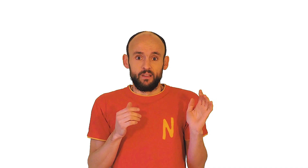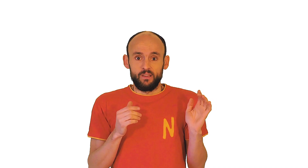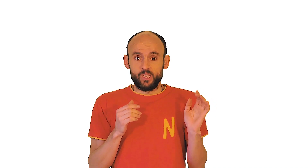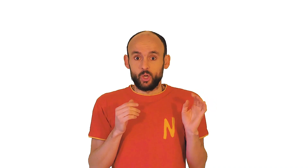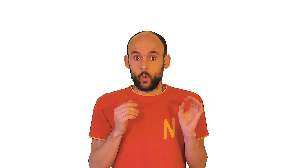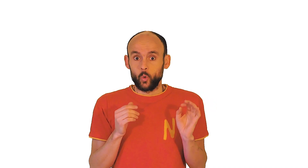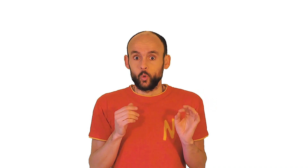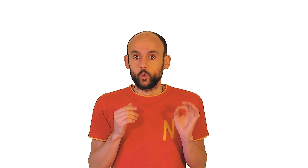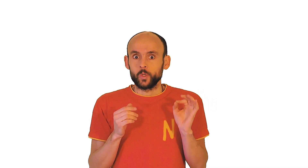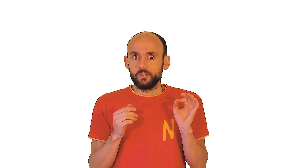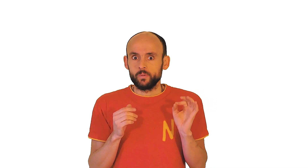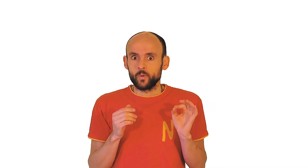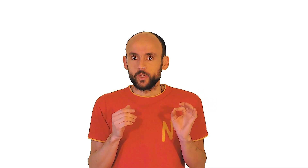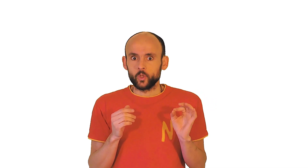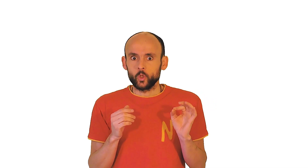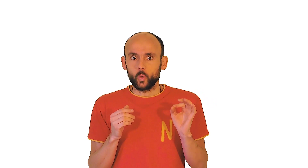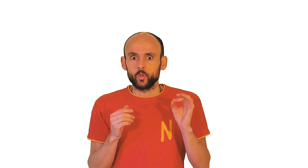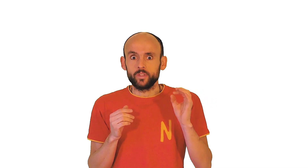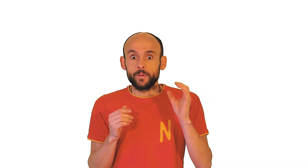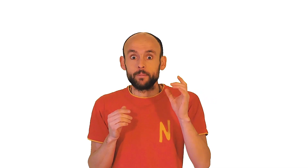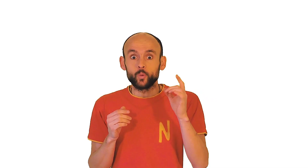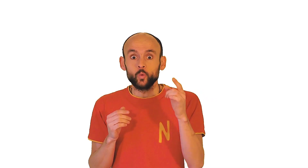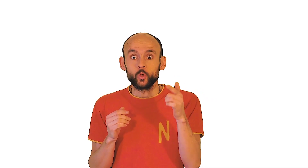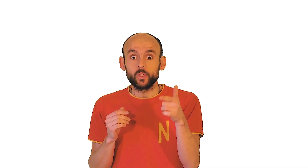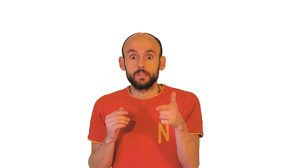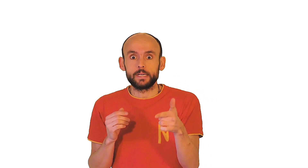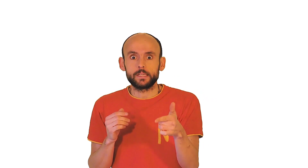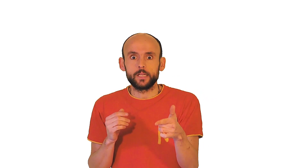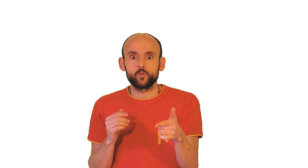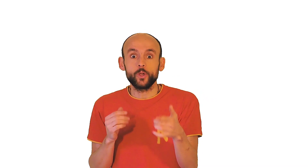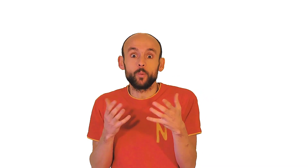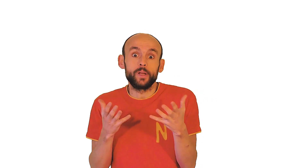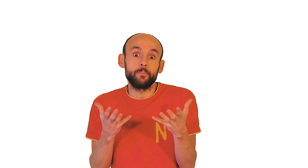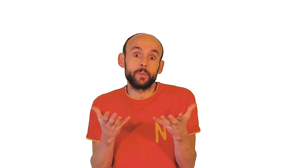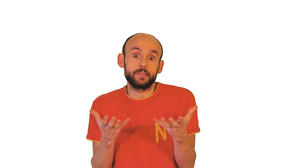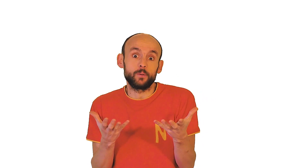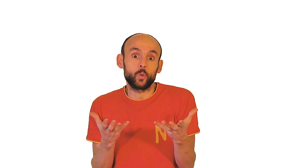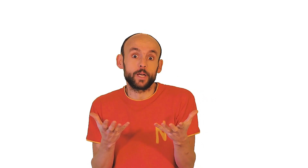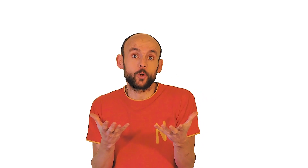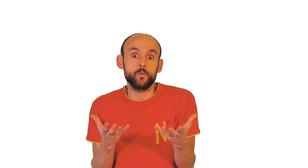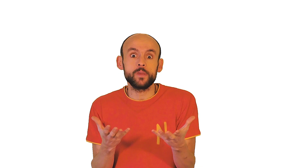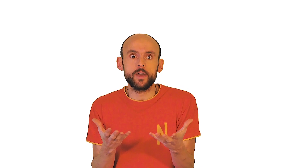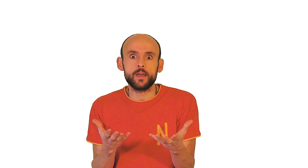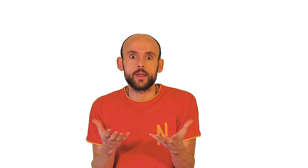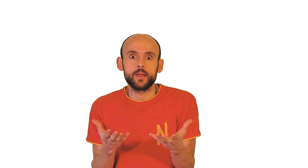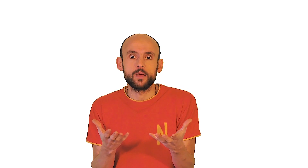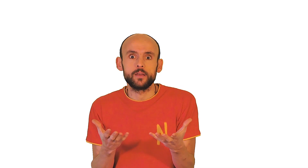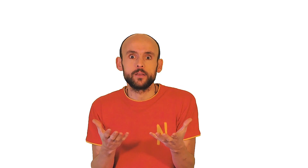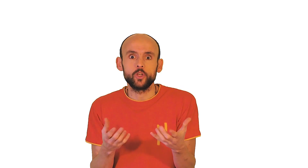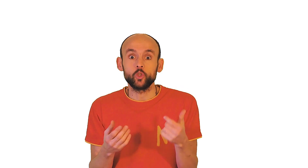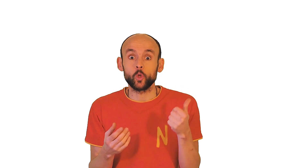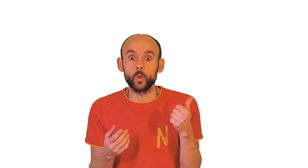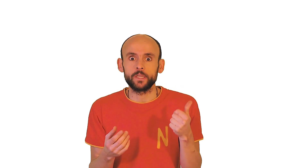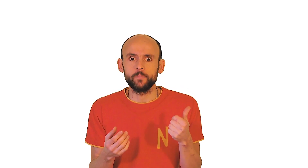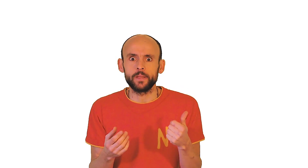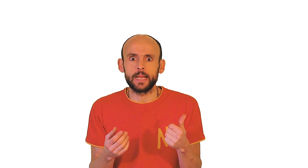Y justo en ese momento, cuando estaban a punto de tirarse al suelo para empezar a buscar comida, sonó el timbre de la